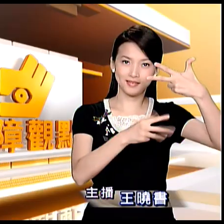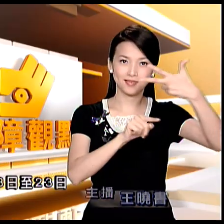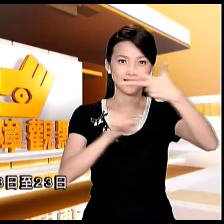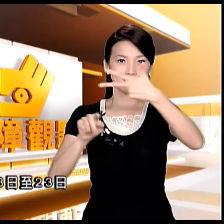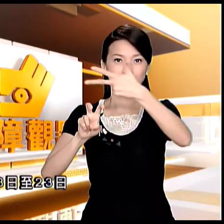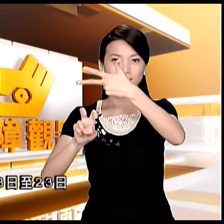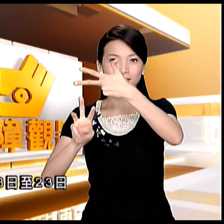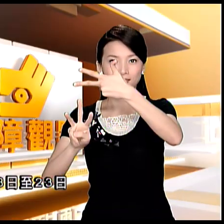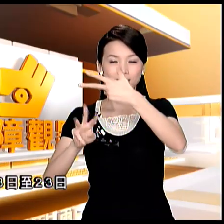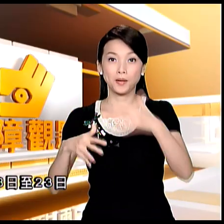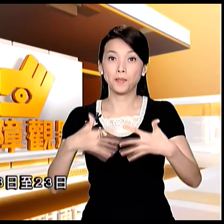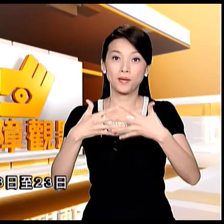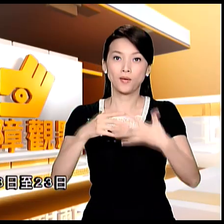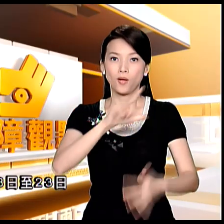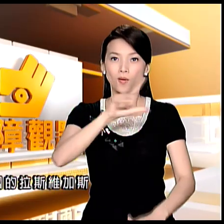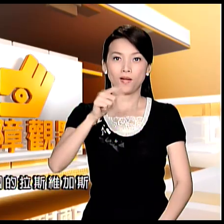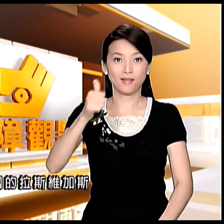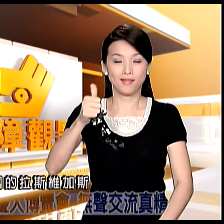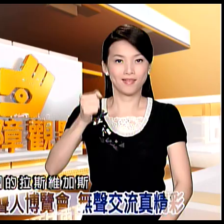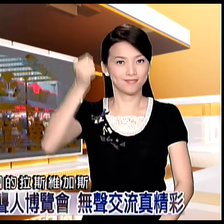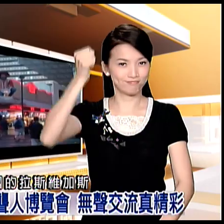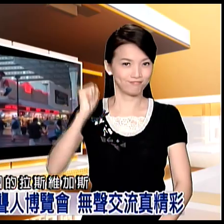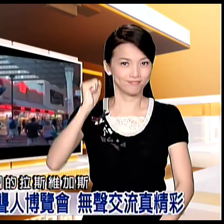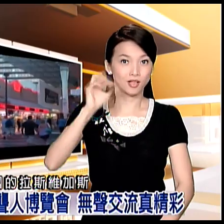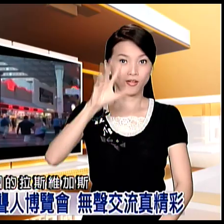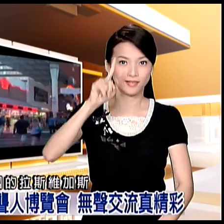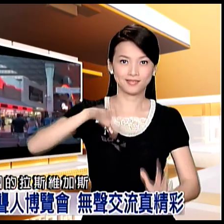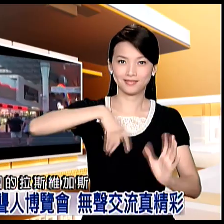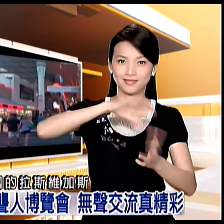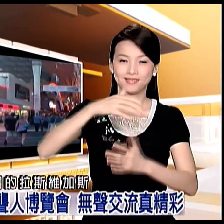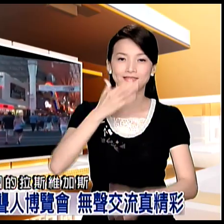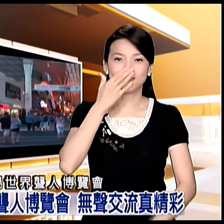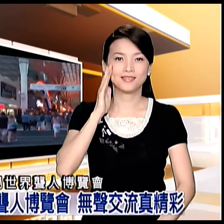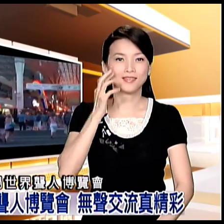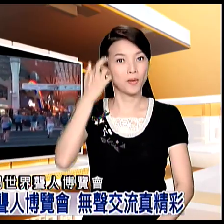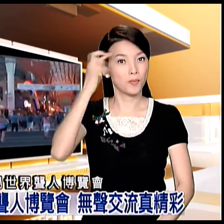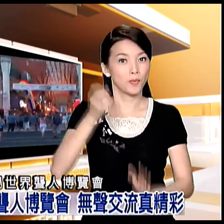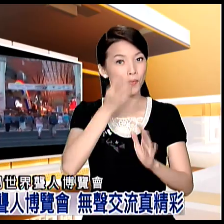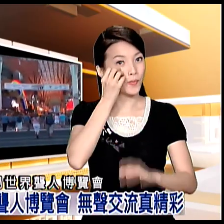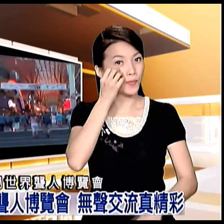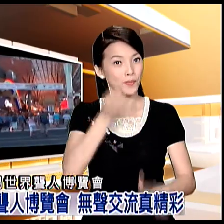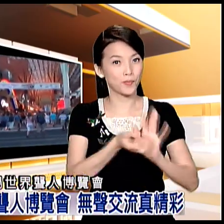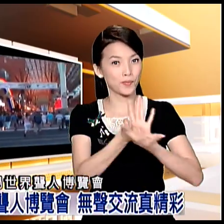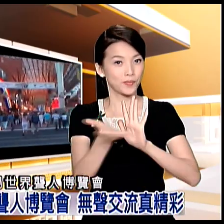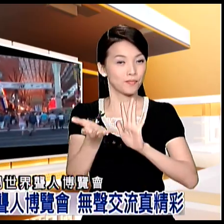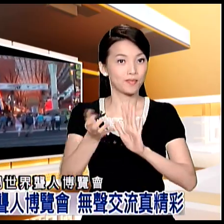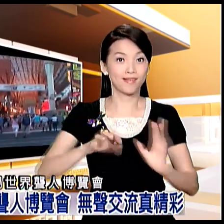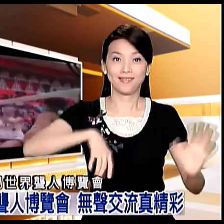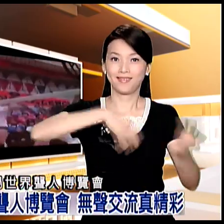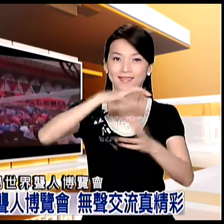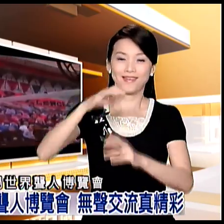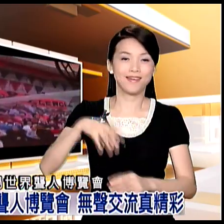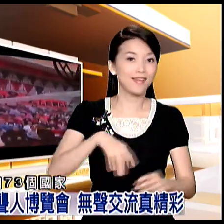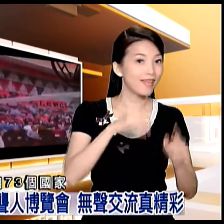月十八号到二十三号，在美国的拉斯维加斯有一场世界聋人博览会，有来